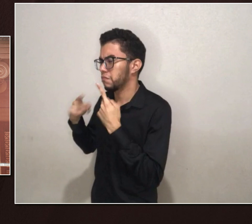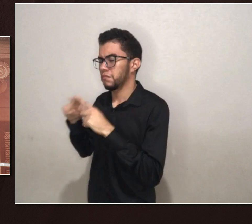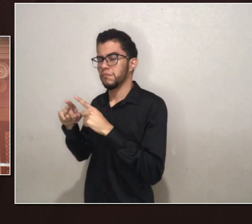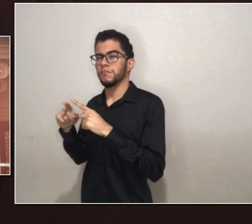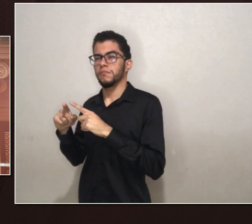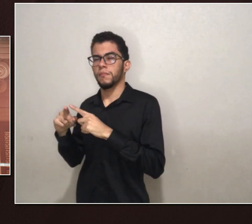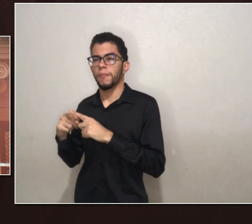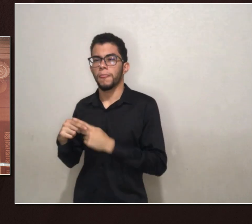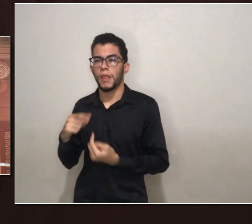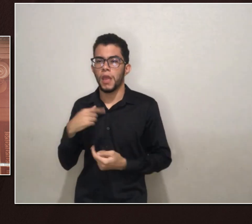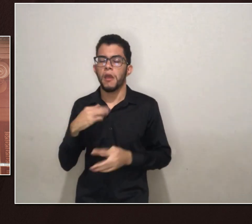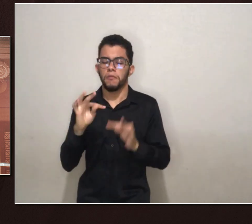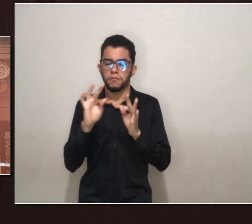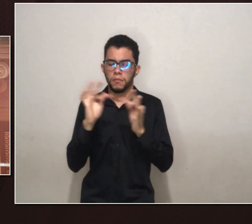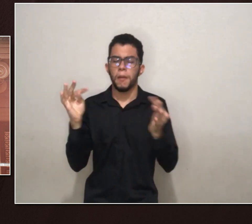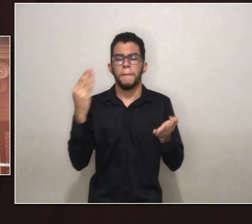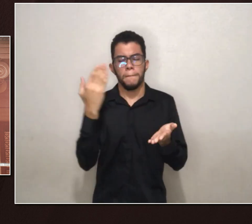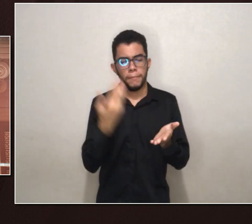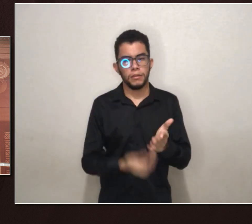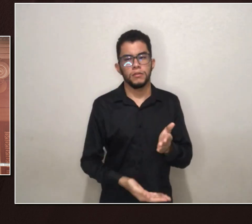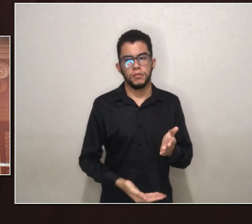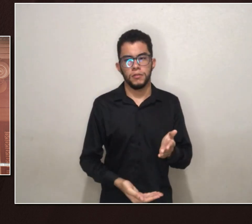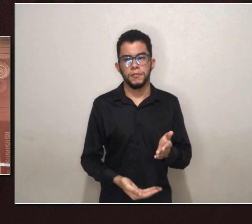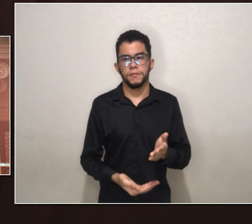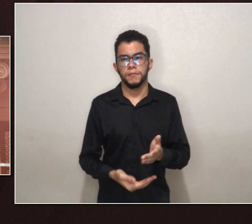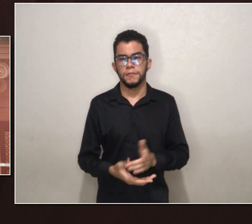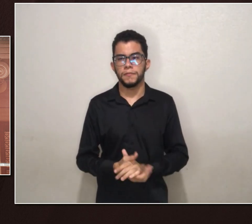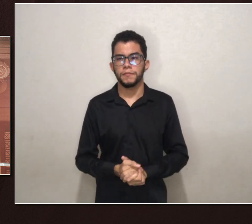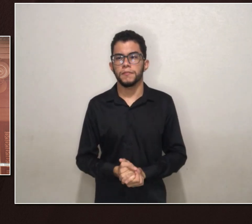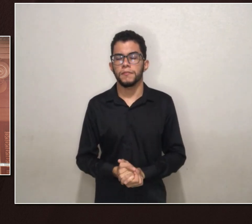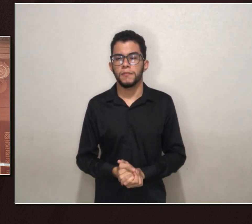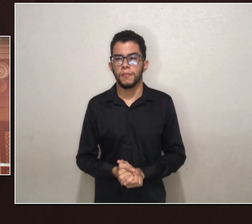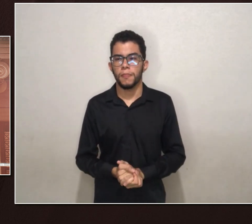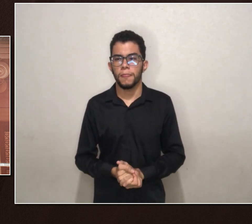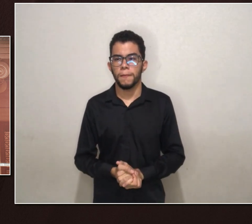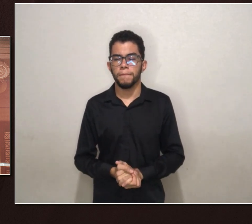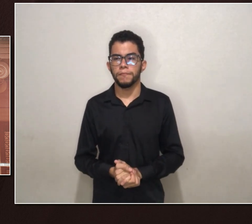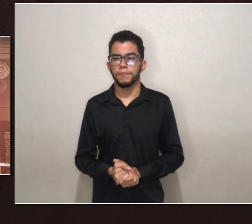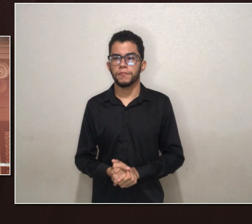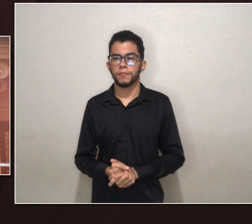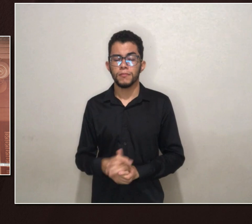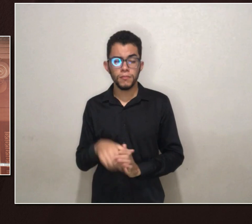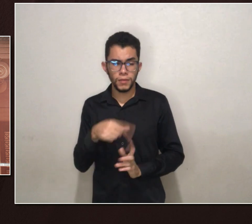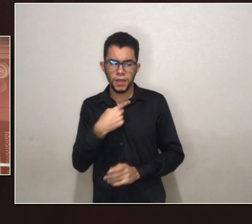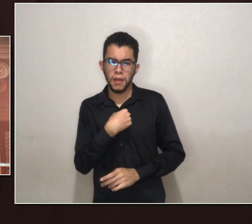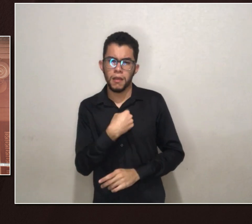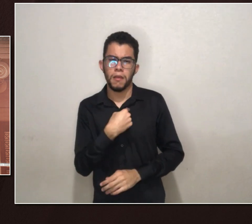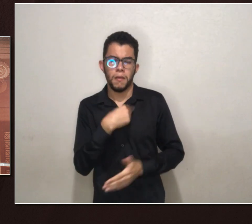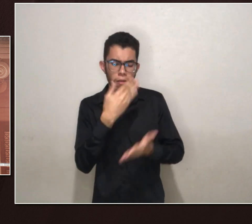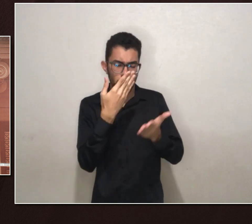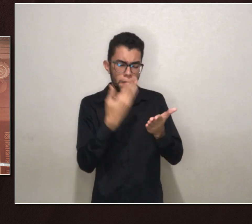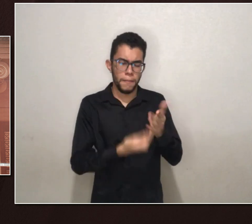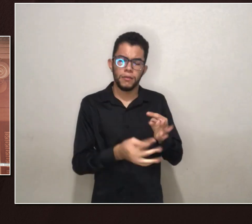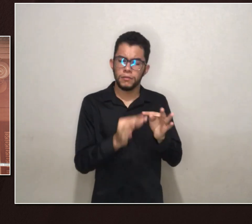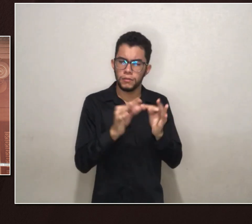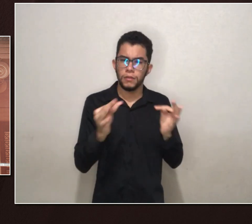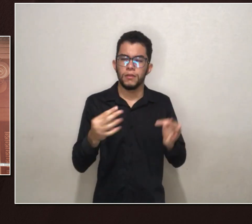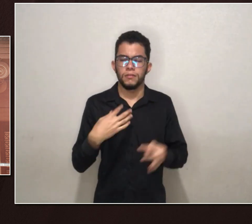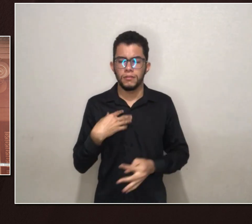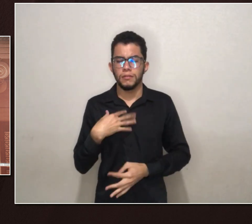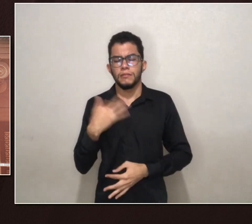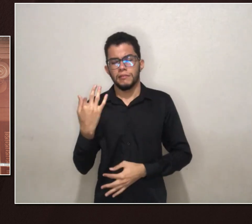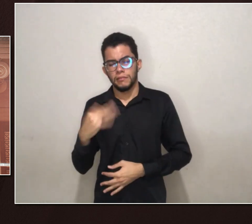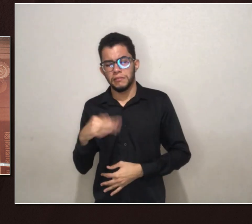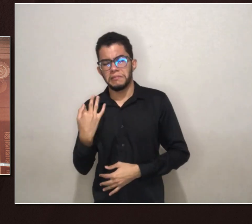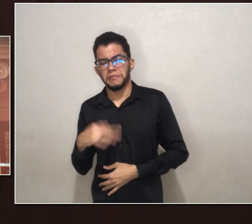a simplicidade. Eu era muito simples com relação a Deus, eu perdi a simplicidade. Eu sofri muito, sofri, pedi para o